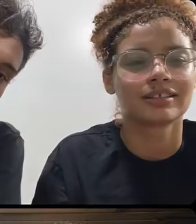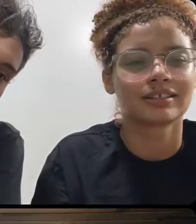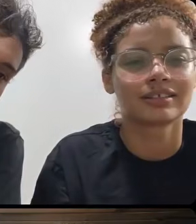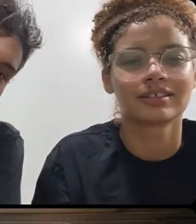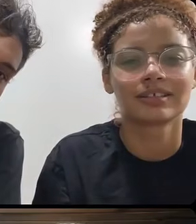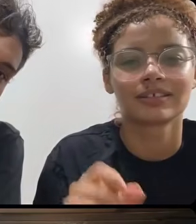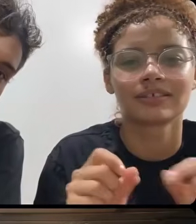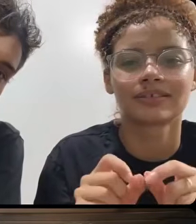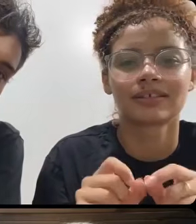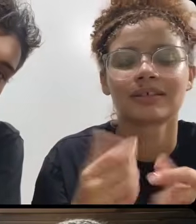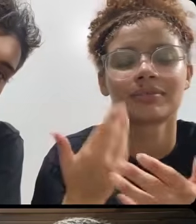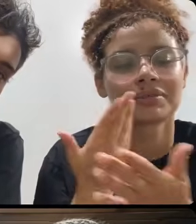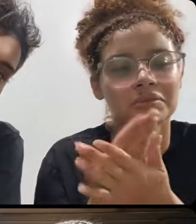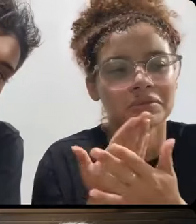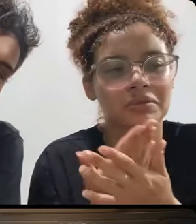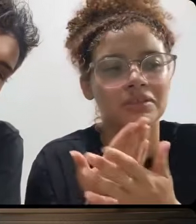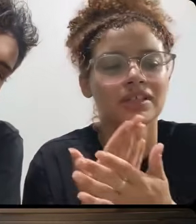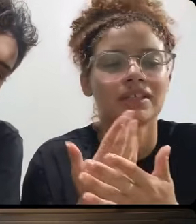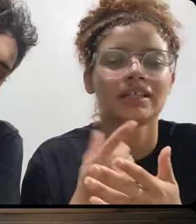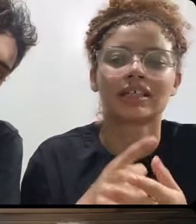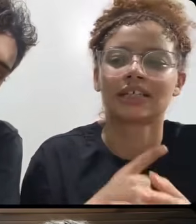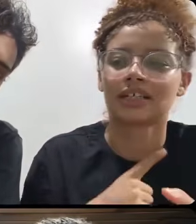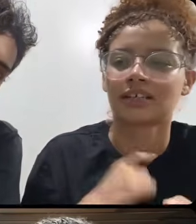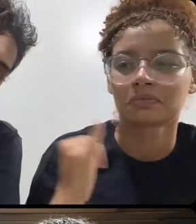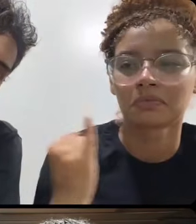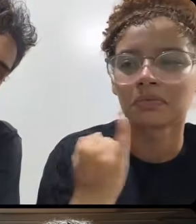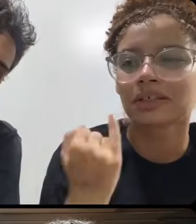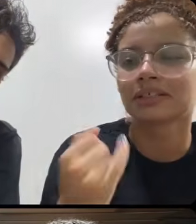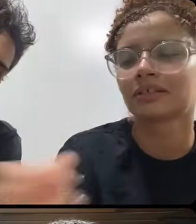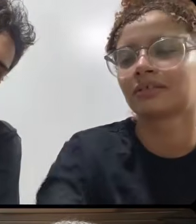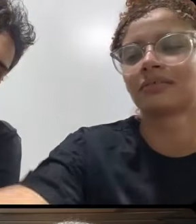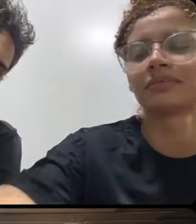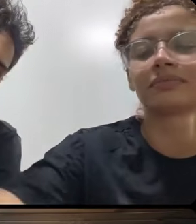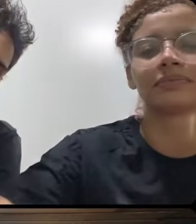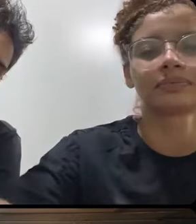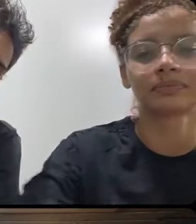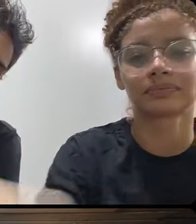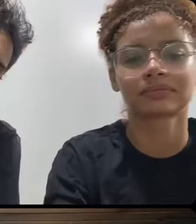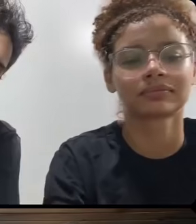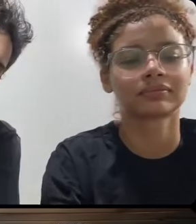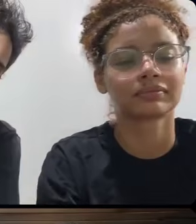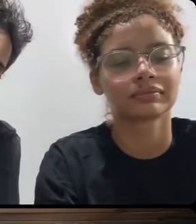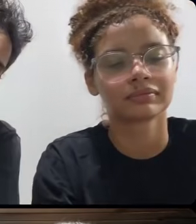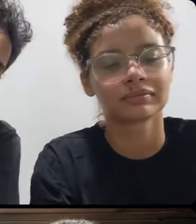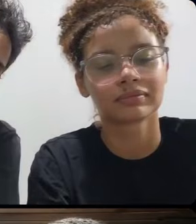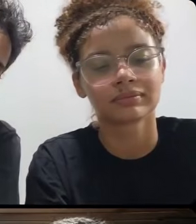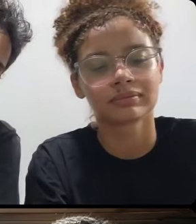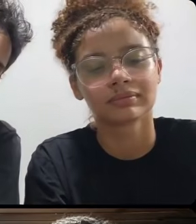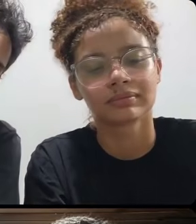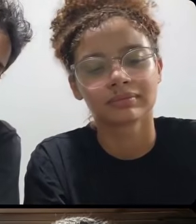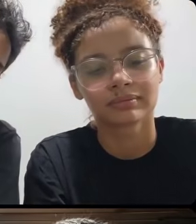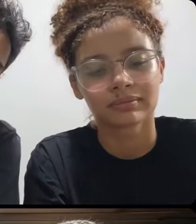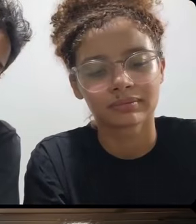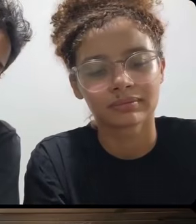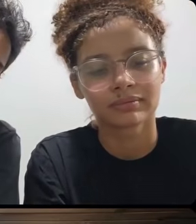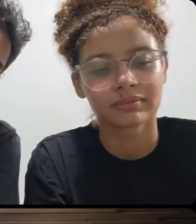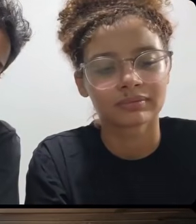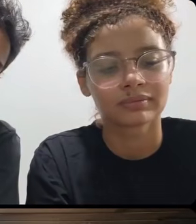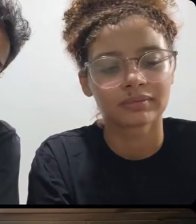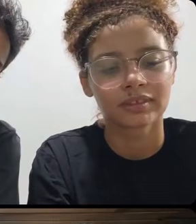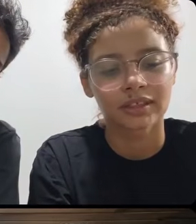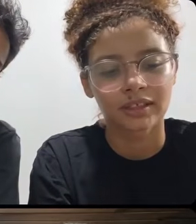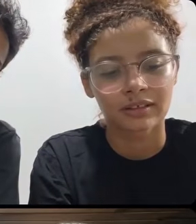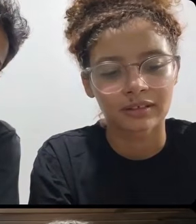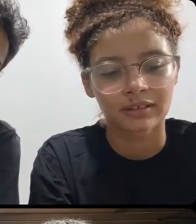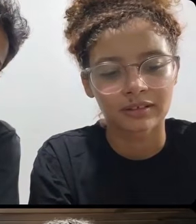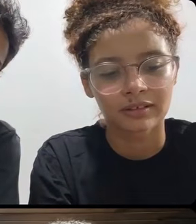talvez uma pessoa que estuda, pessoa bem informada, entende? Então, uma pessoa que é física, né? Mas é uma pessoa que